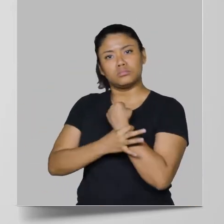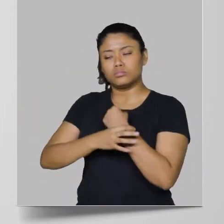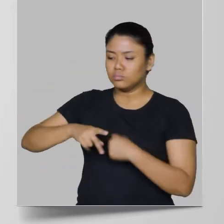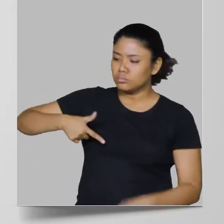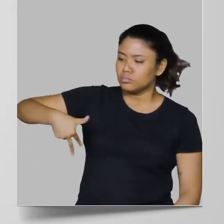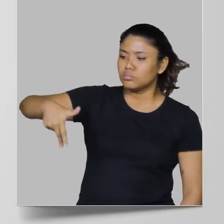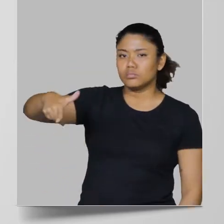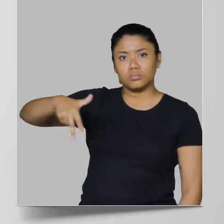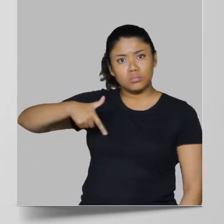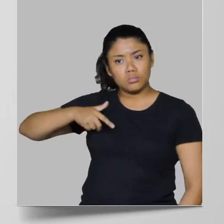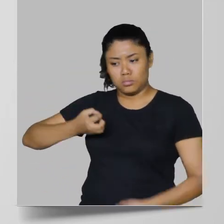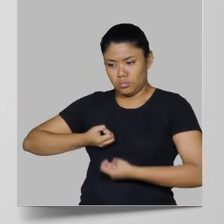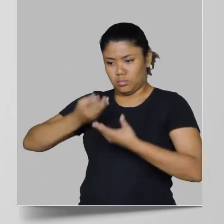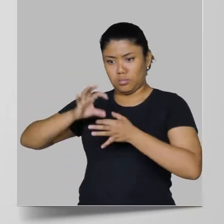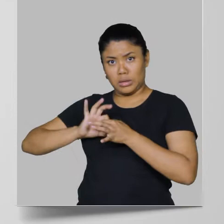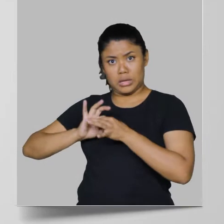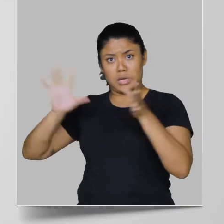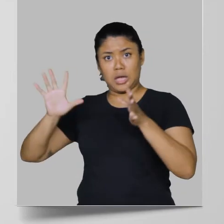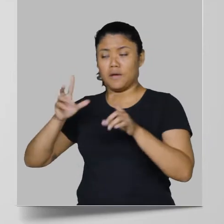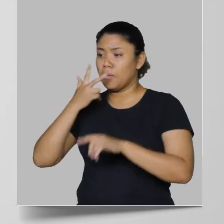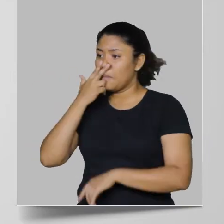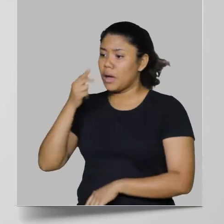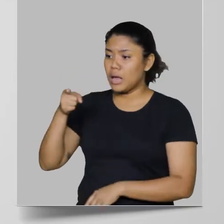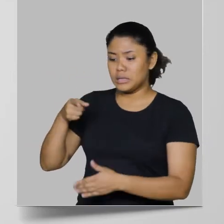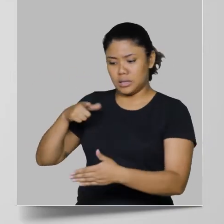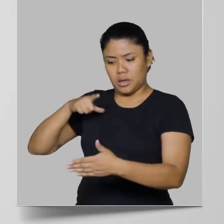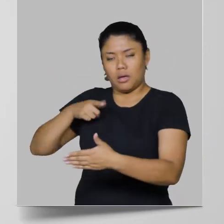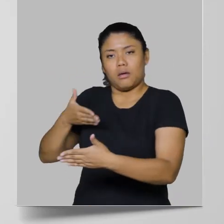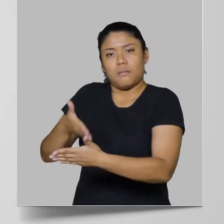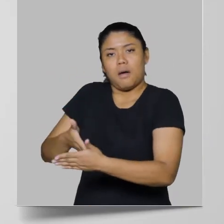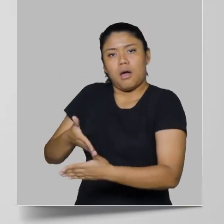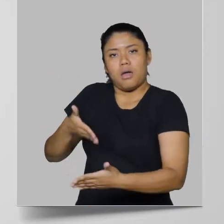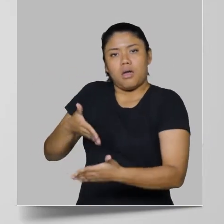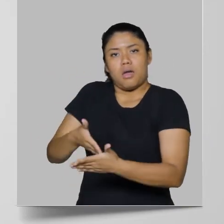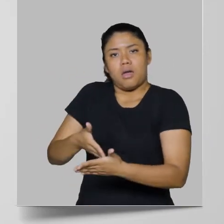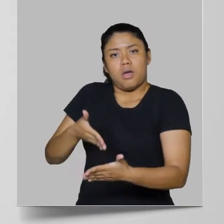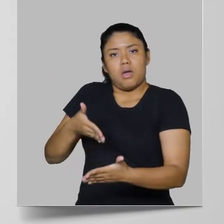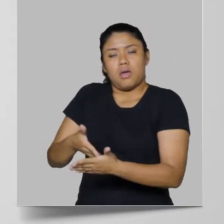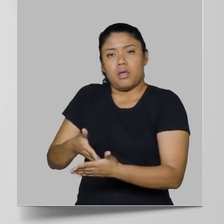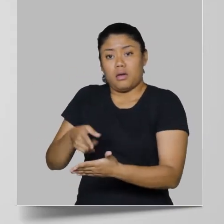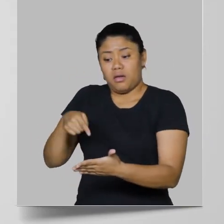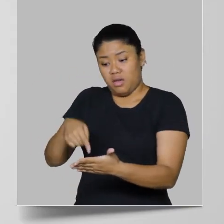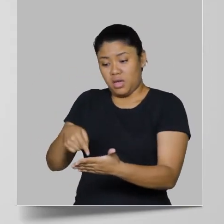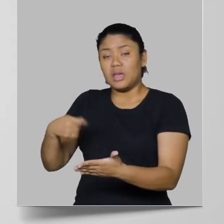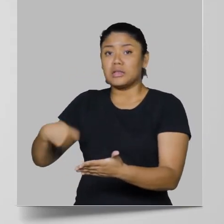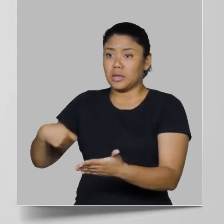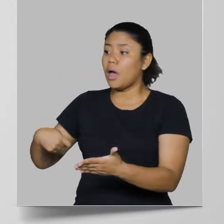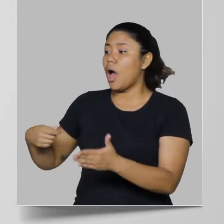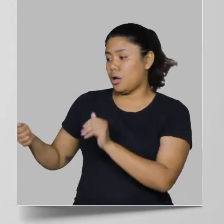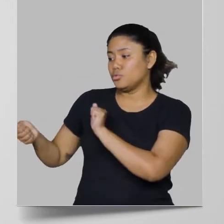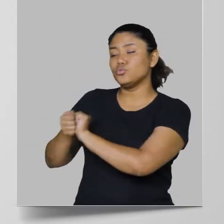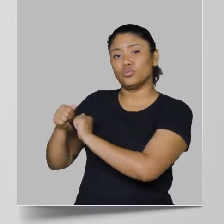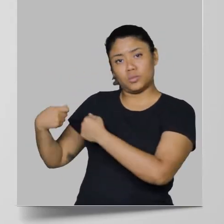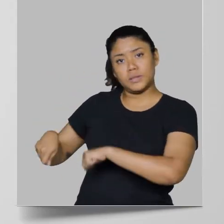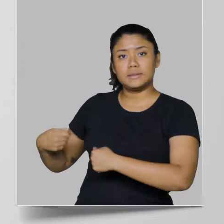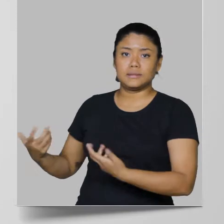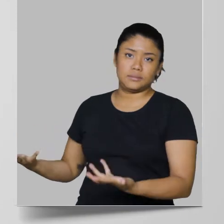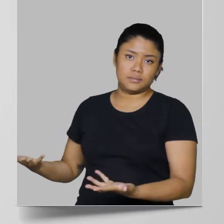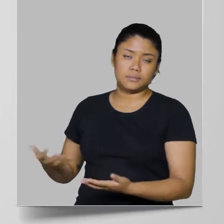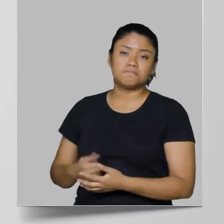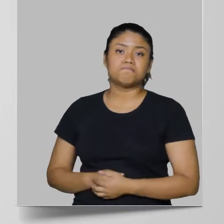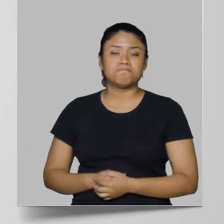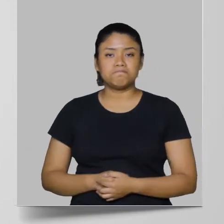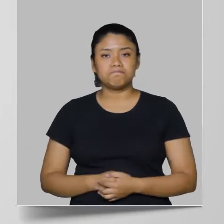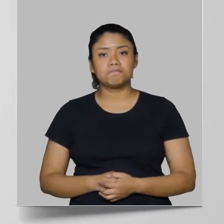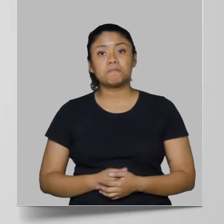eu não consigo porque tem algo que limita, algo que bloqueia. Então essa relação que a gente coloca,